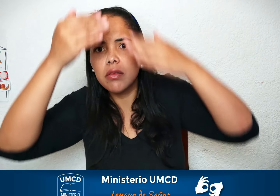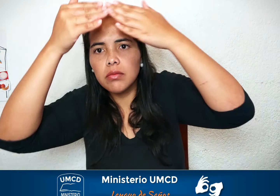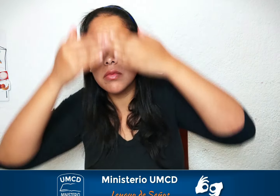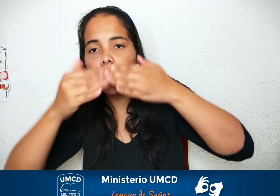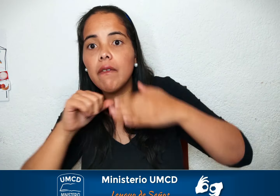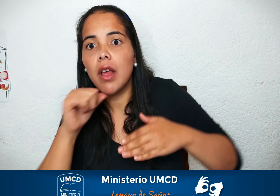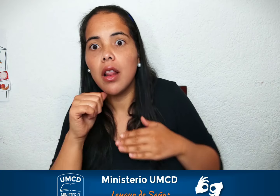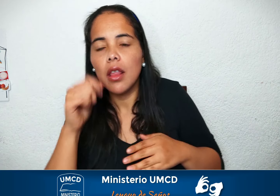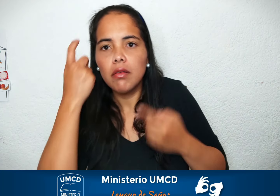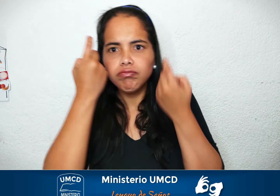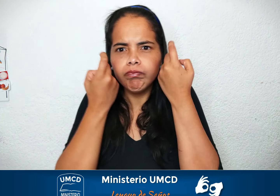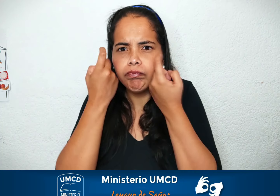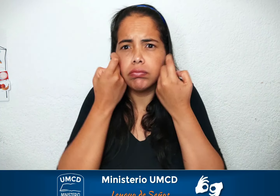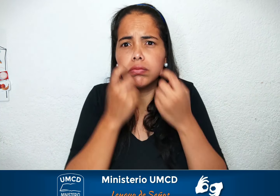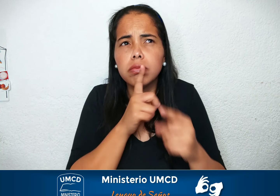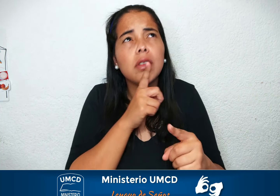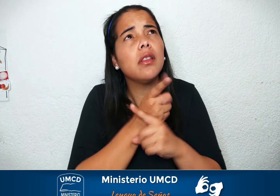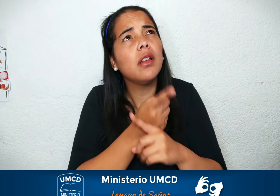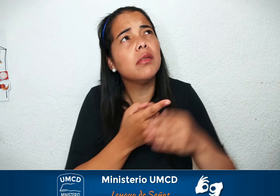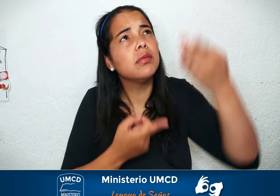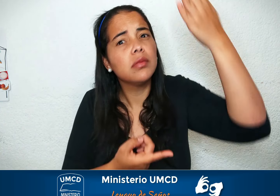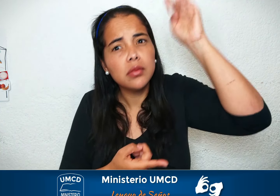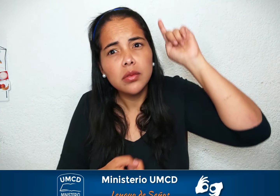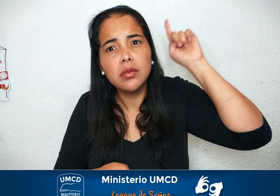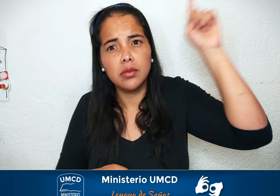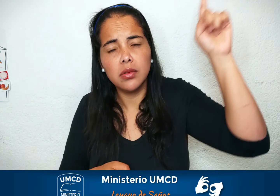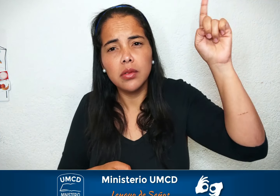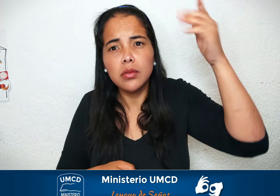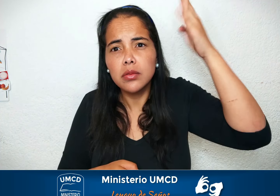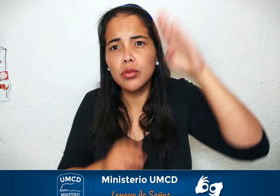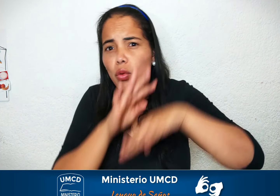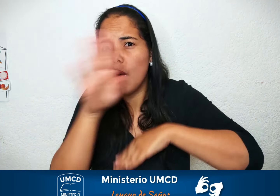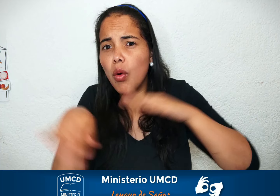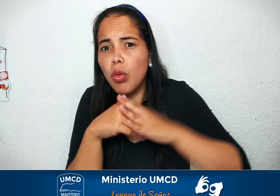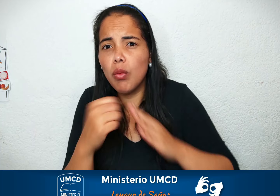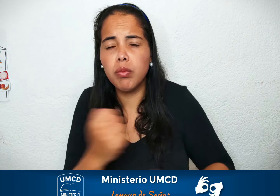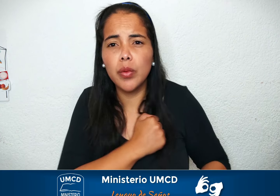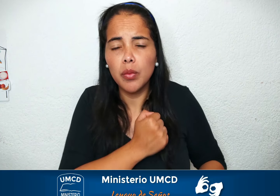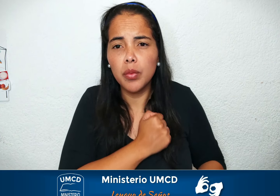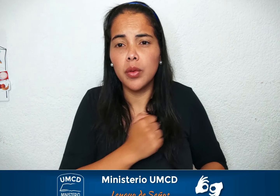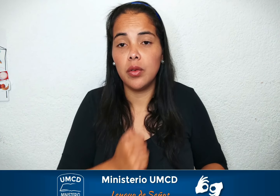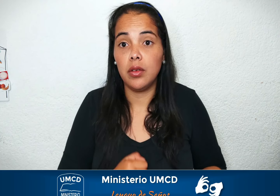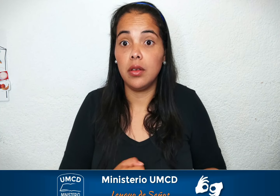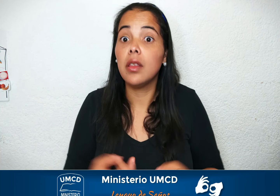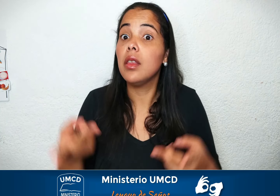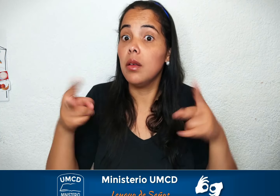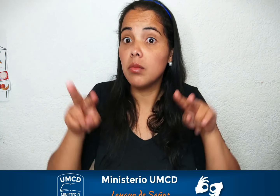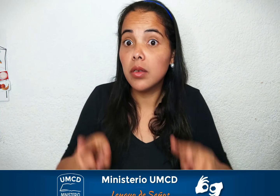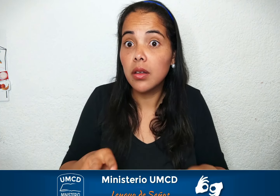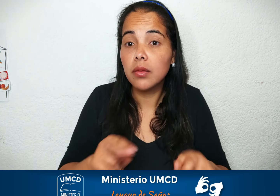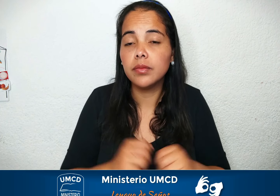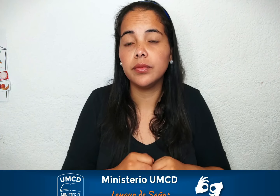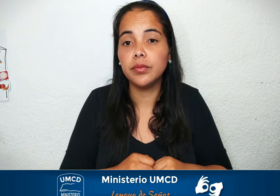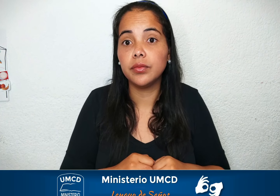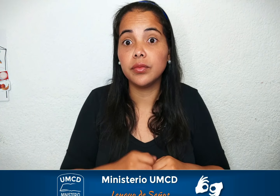limitado para poder analizar correctamente el plan de Dios.